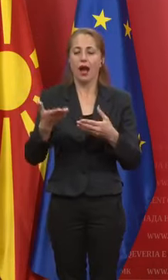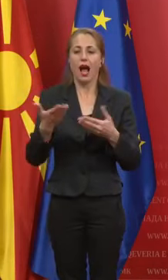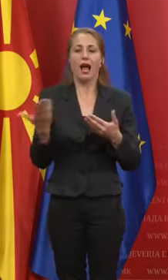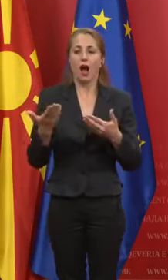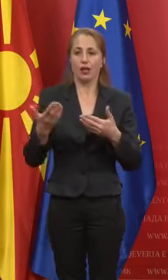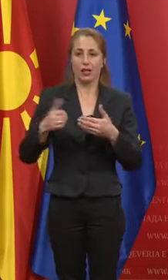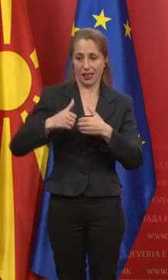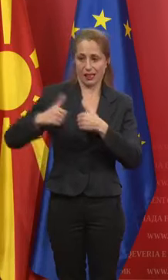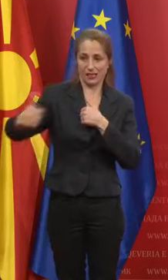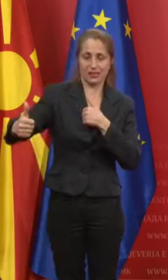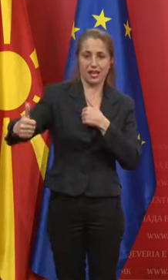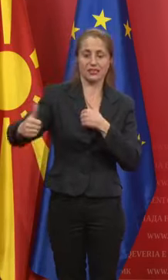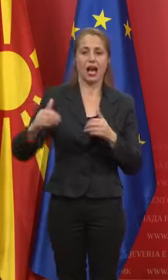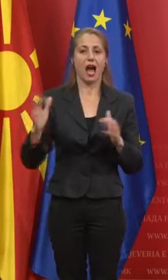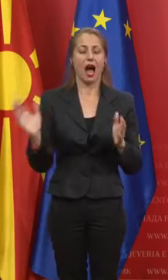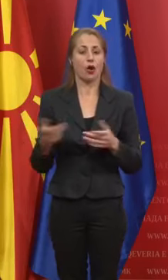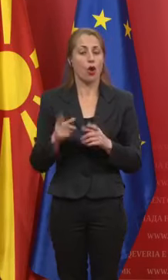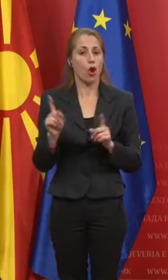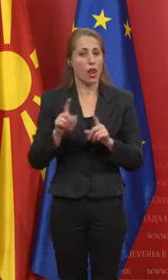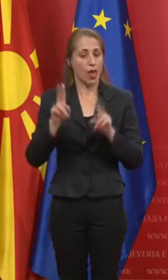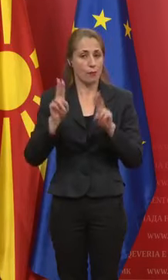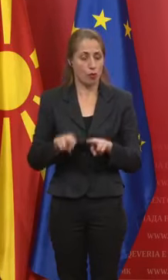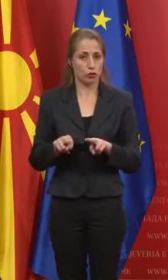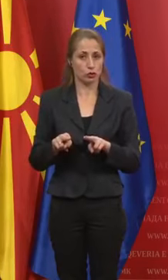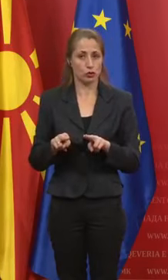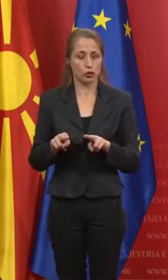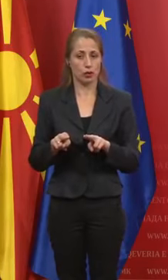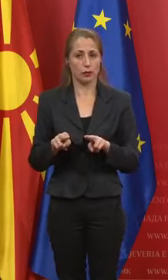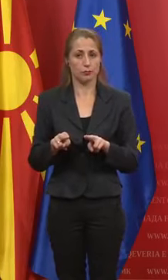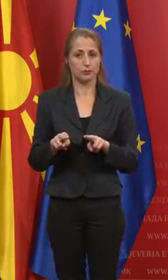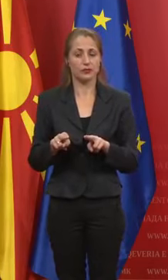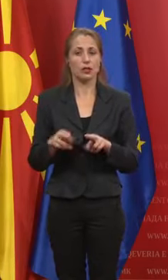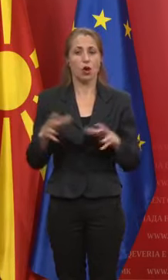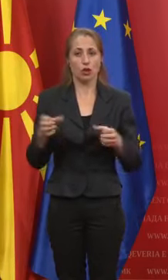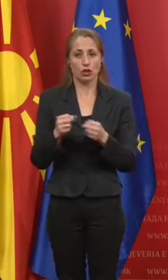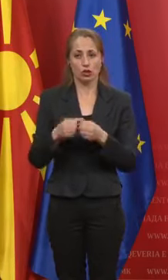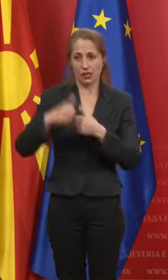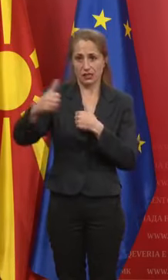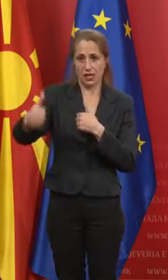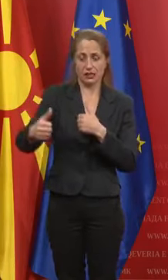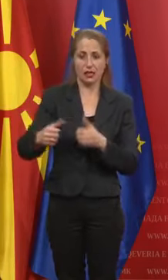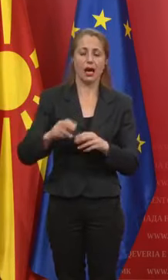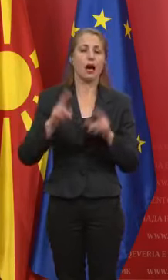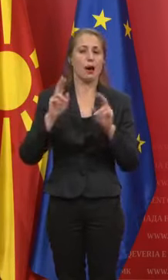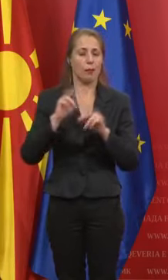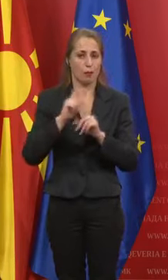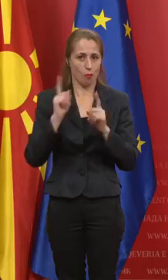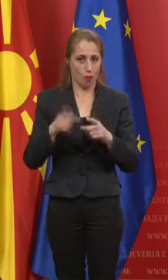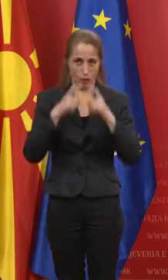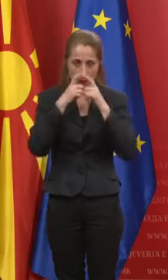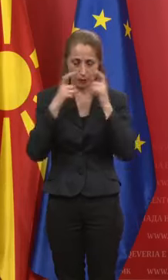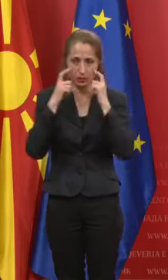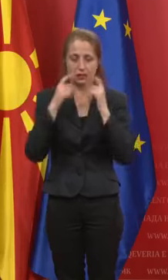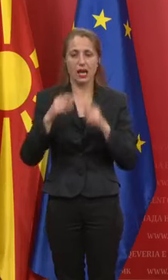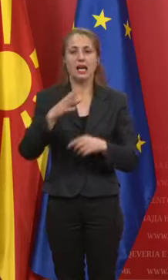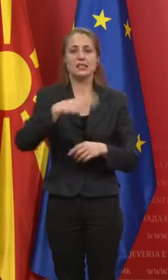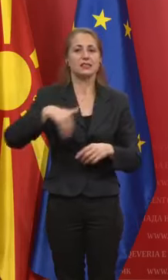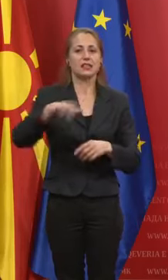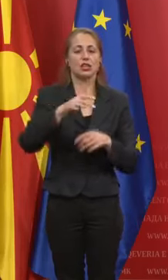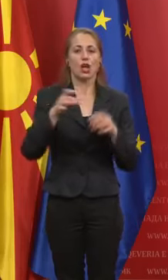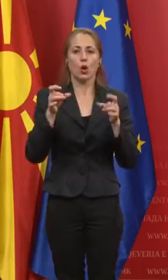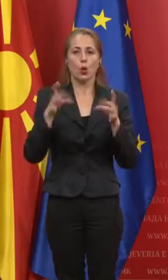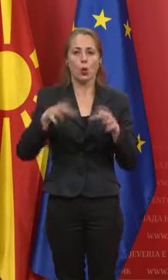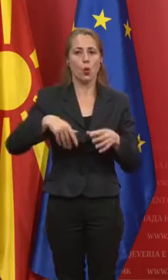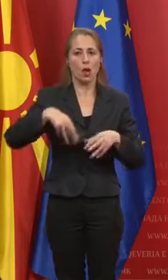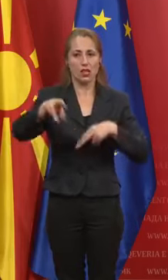односно тогаш кога не би можела да се одржи, а во тоа сценарио да апсолутно секој на улица би требал да се шета